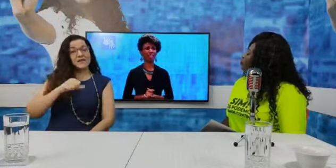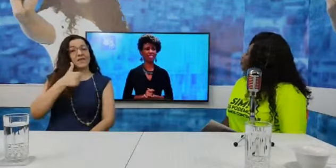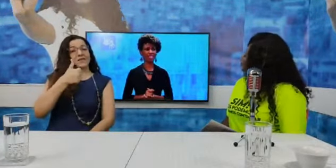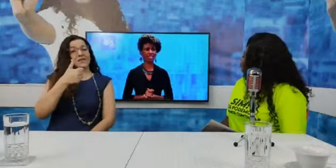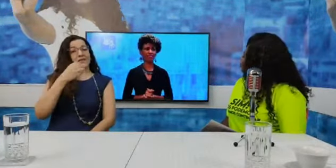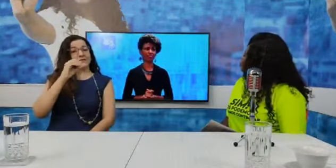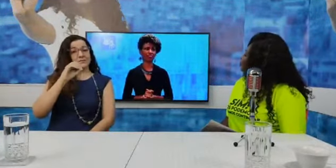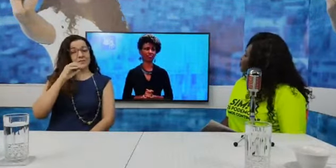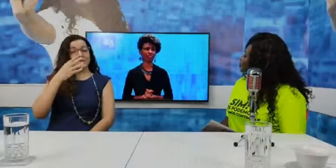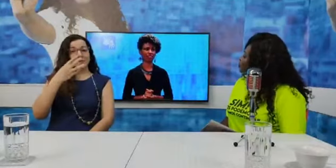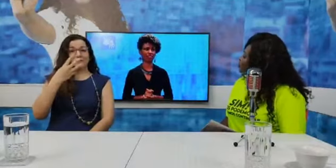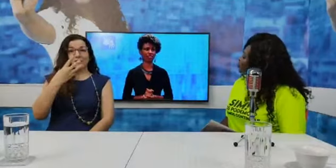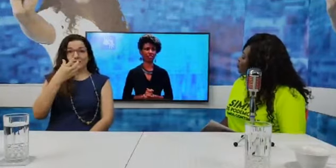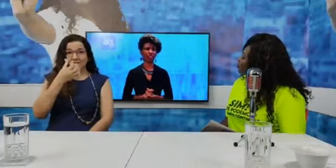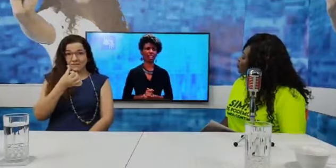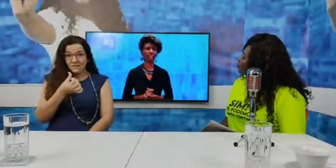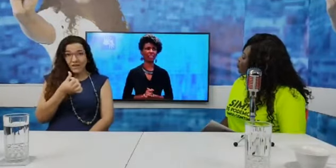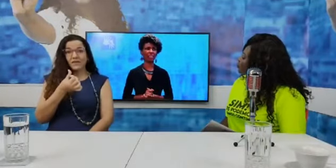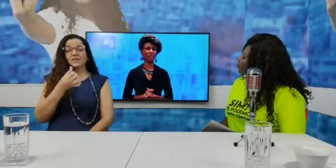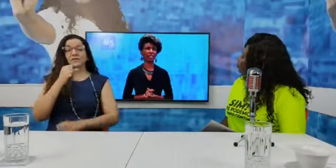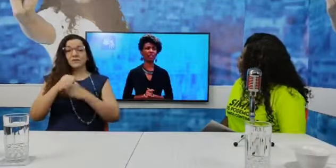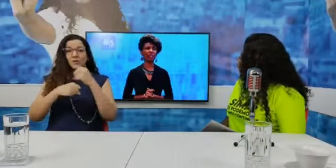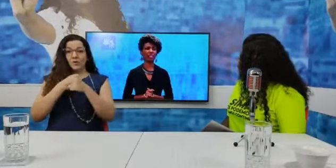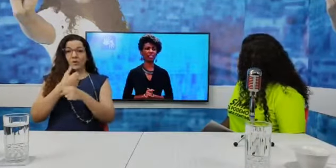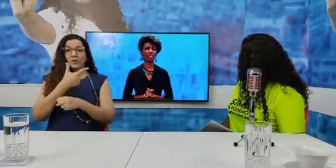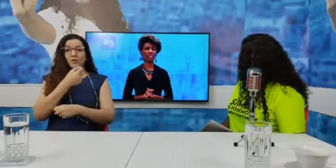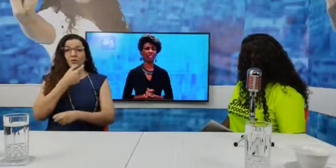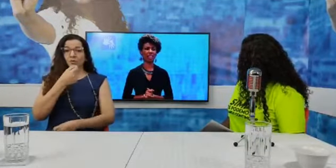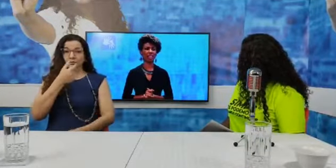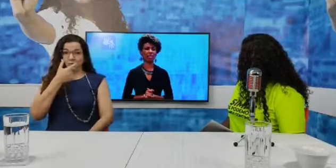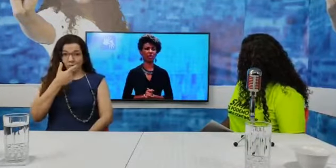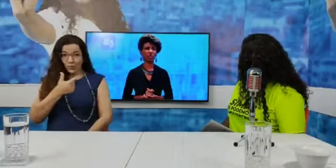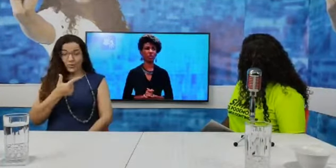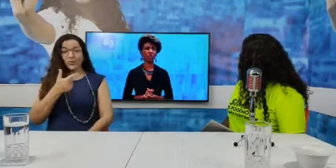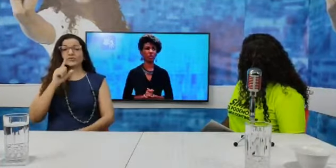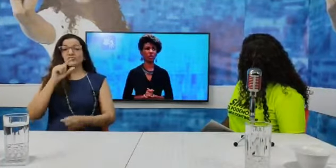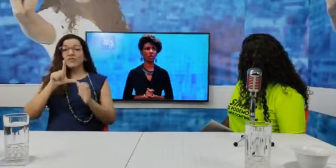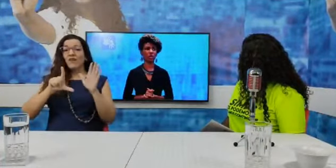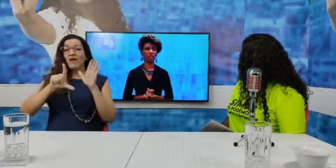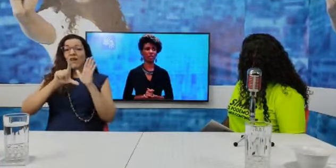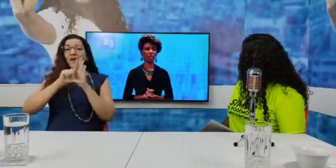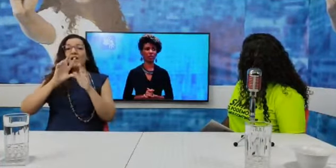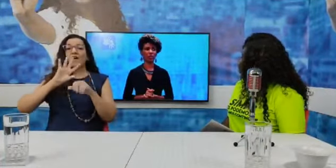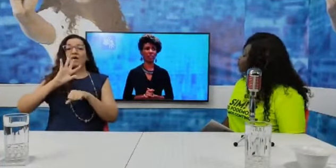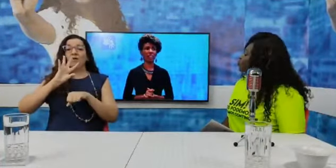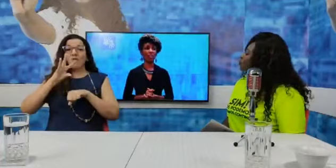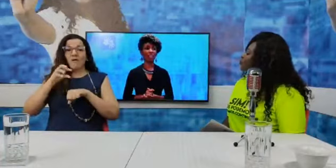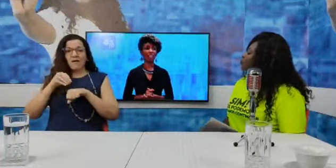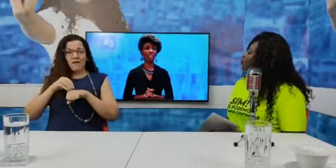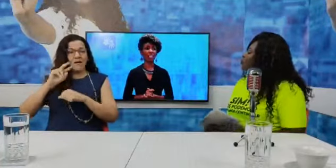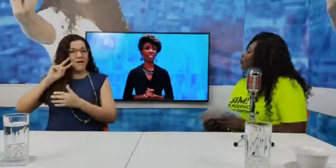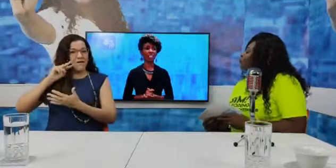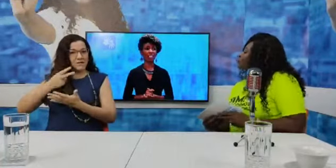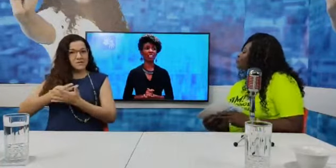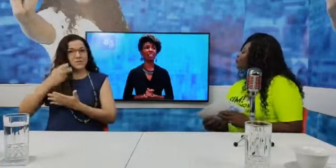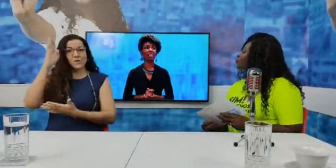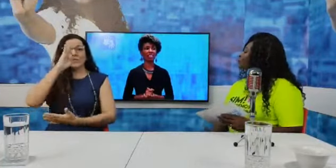lei, sim. A 10.336, do ano de 2002, é uma